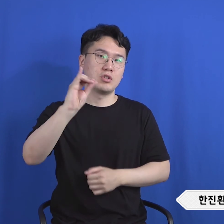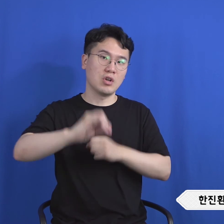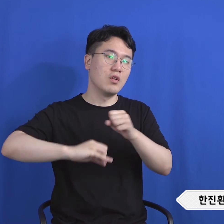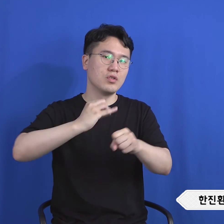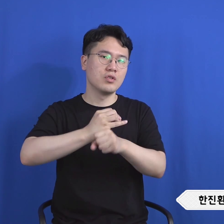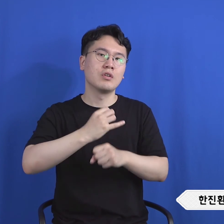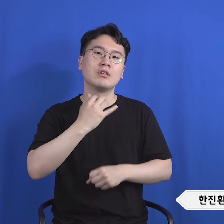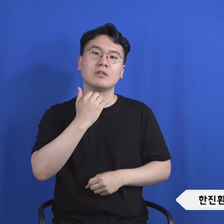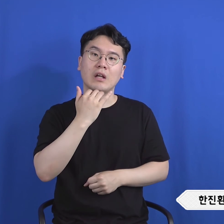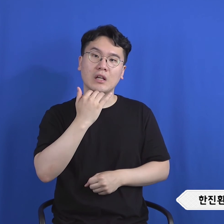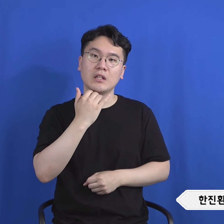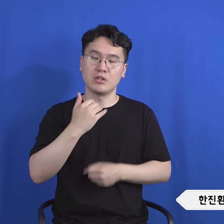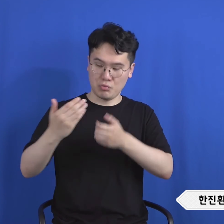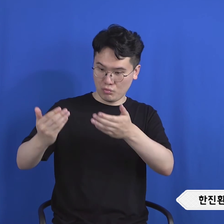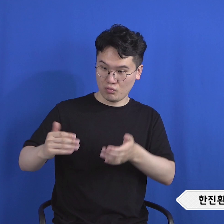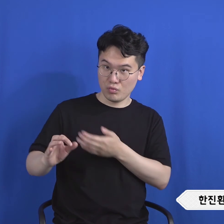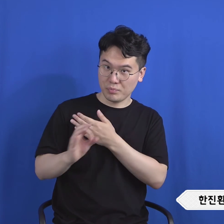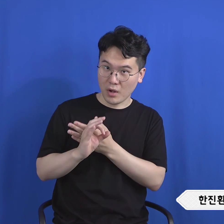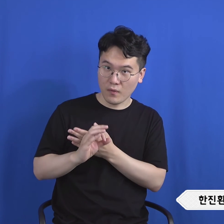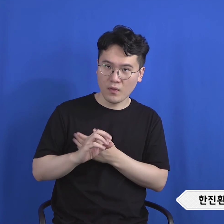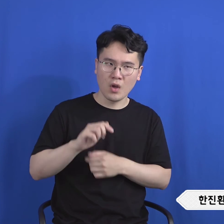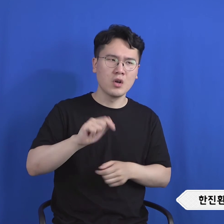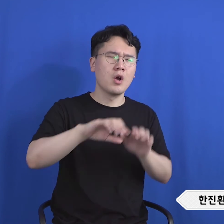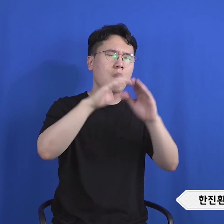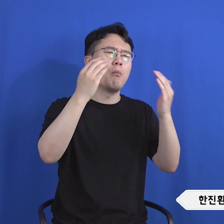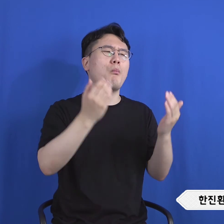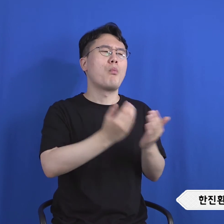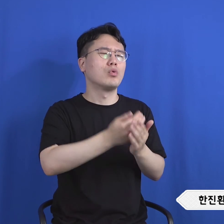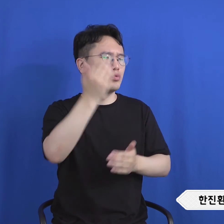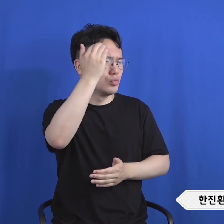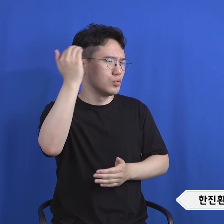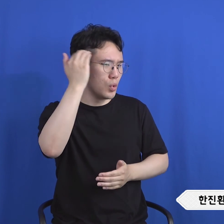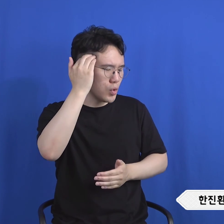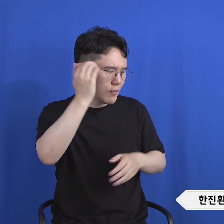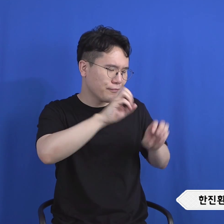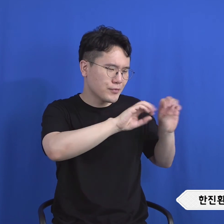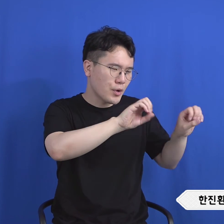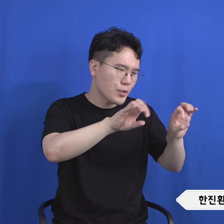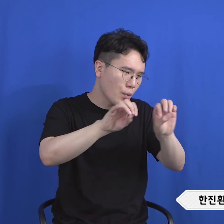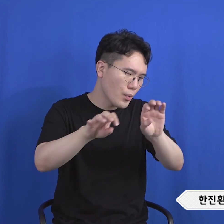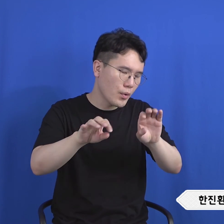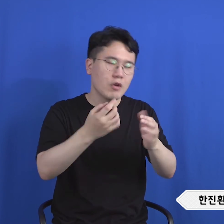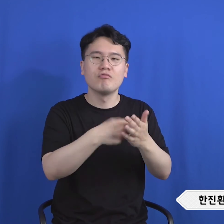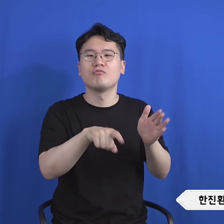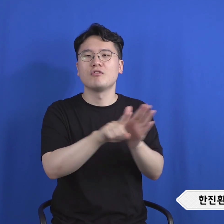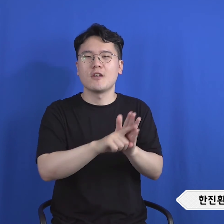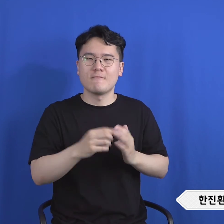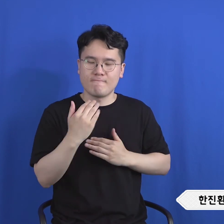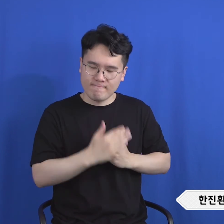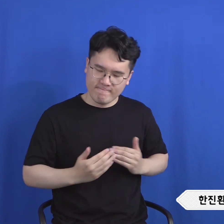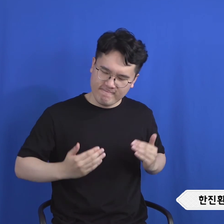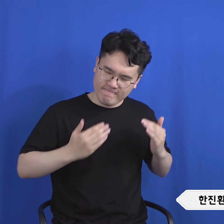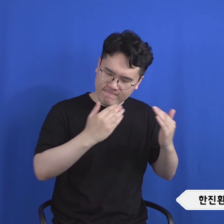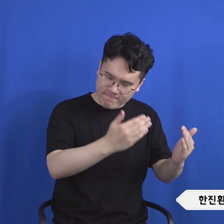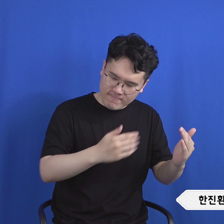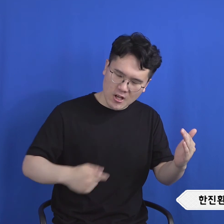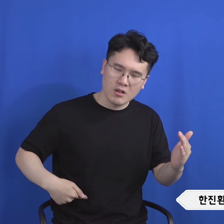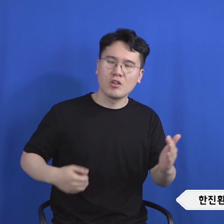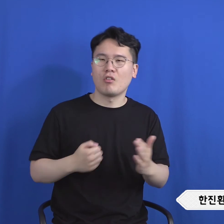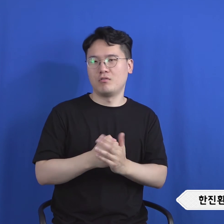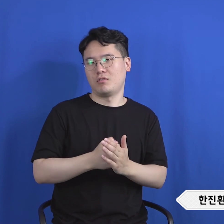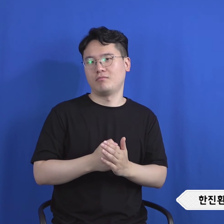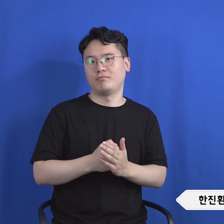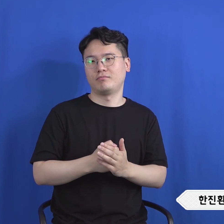생을 모두 조선을 위해 바치리라. 지금도 양화진 그 외국인 선교사 묘역에 가면